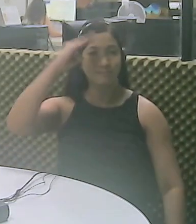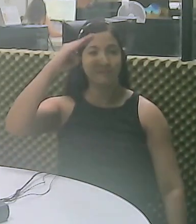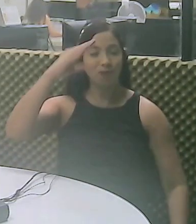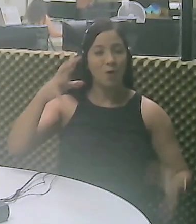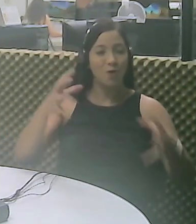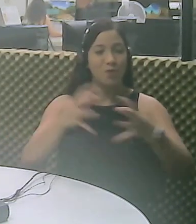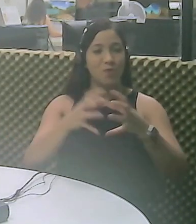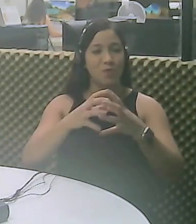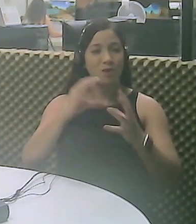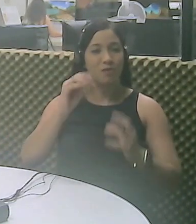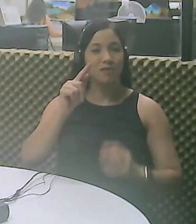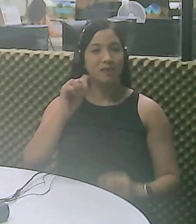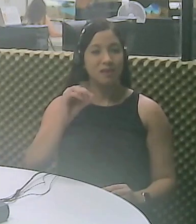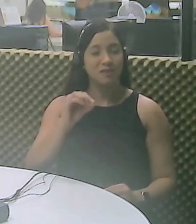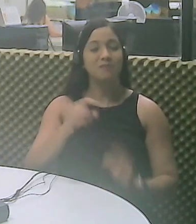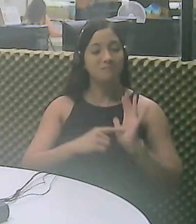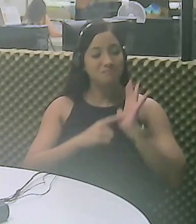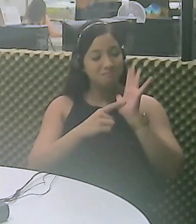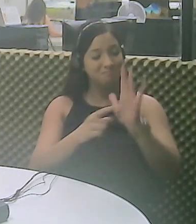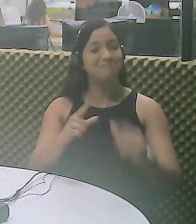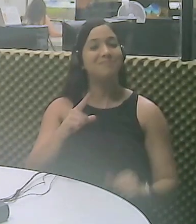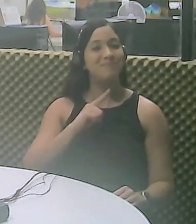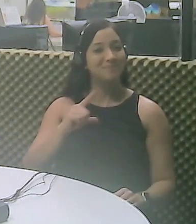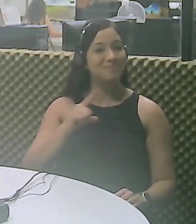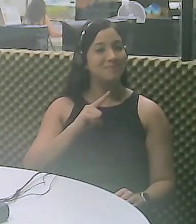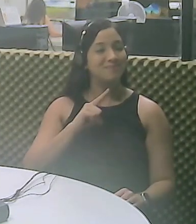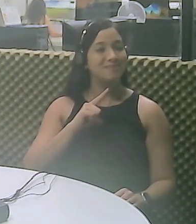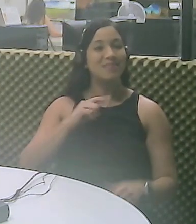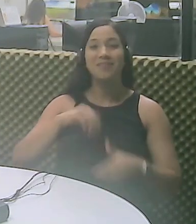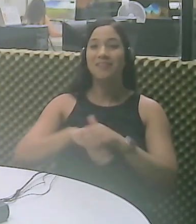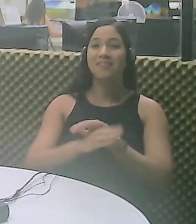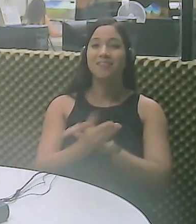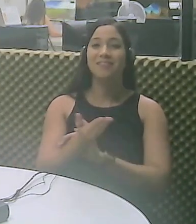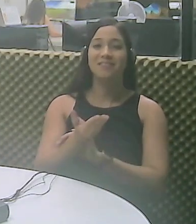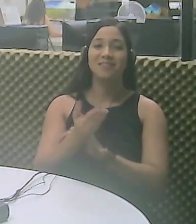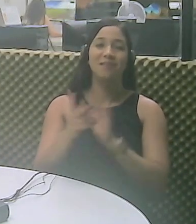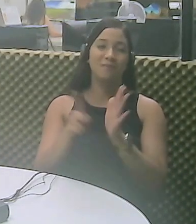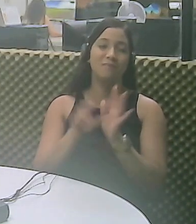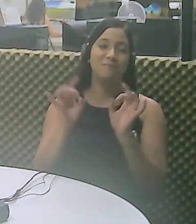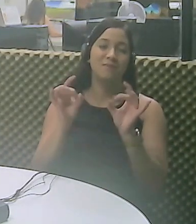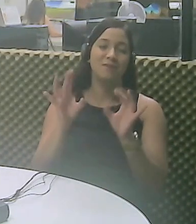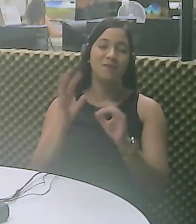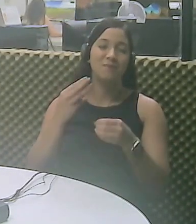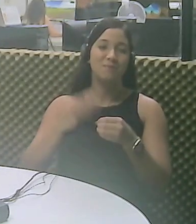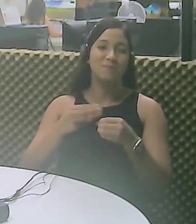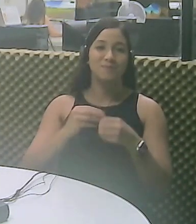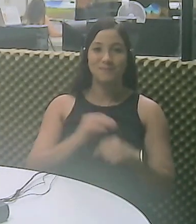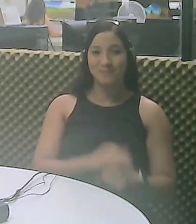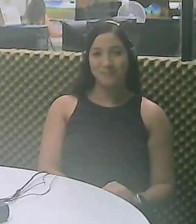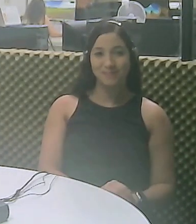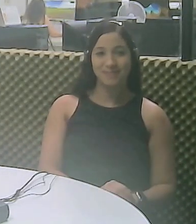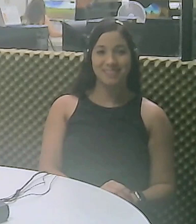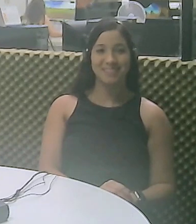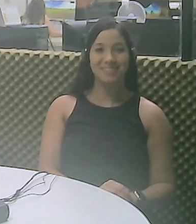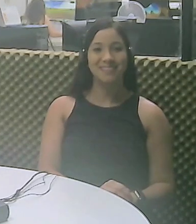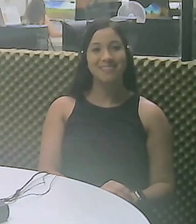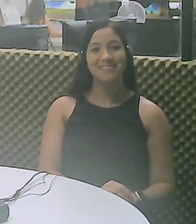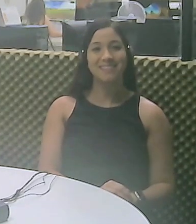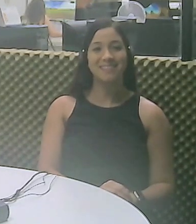de Congada da cidade estão expostas, preservando o patrimônio imaterial do município.